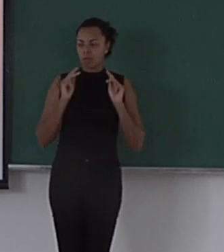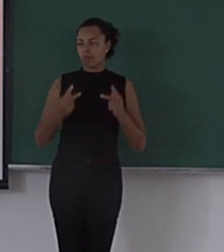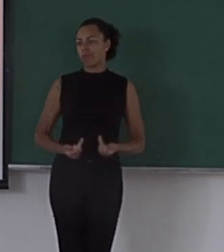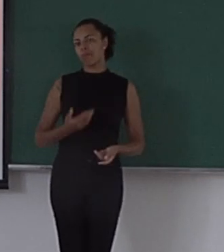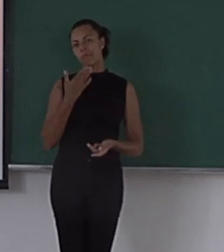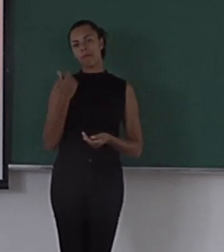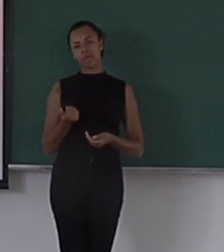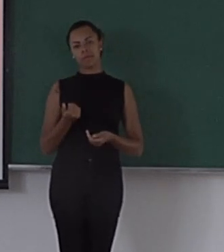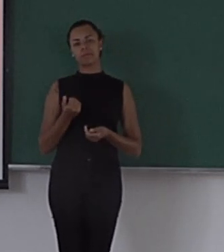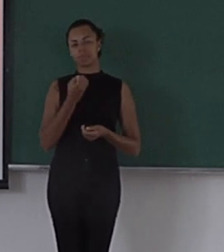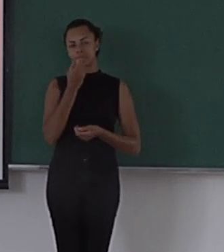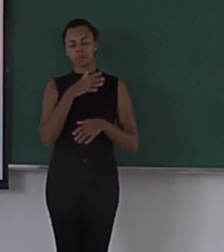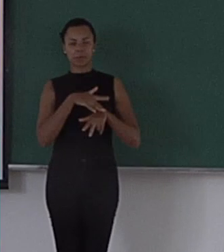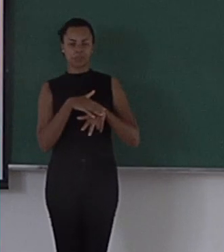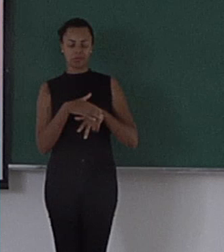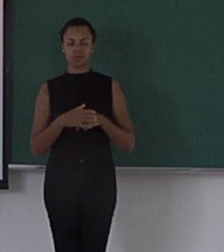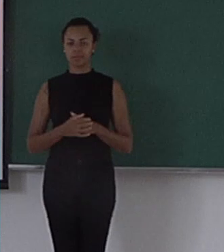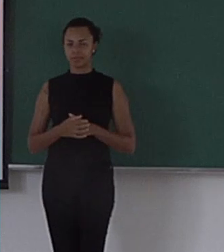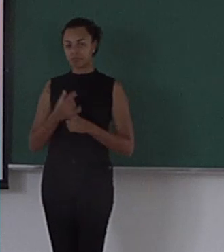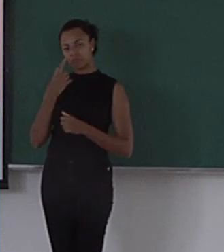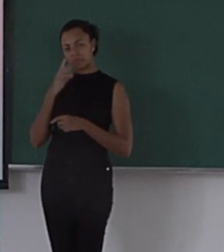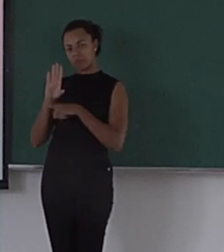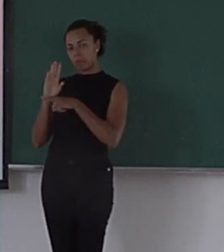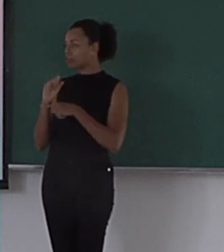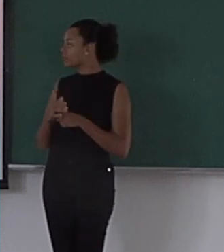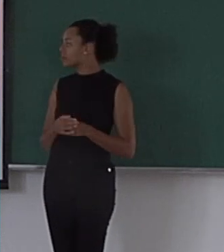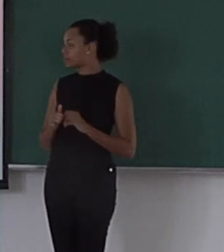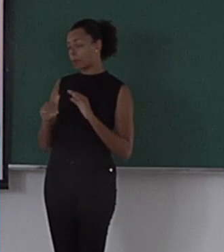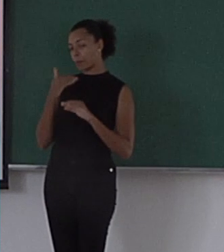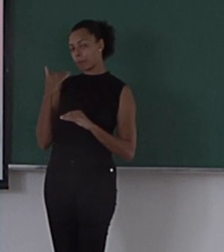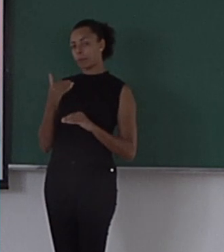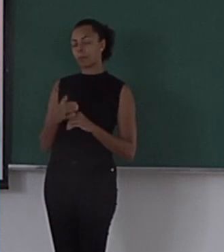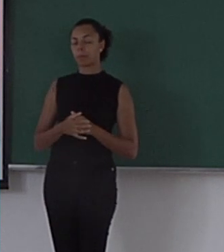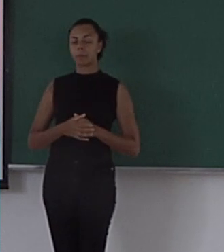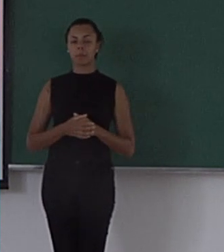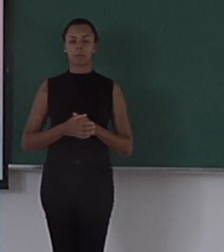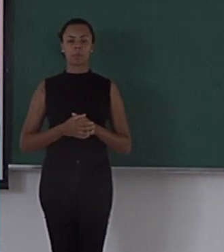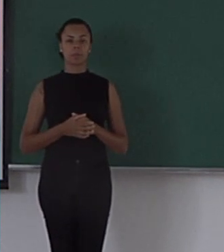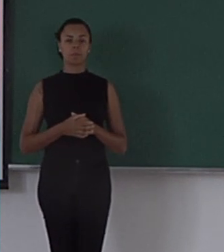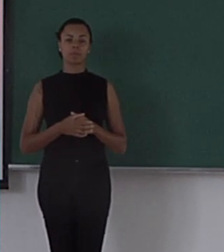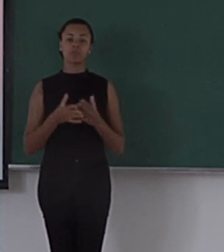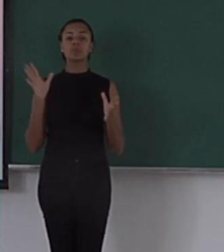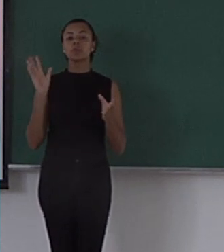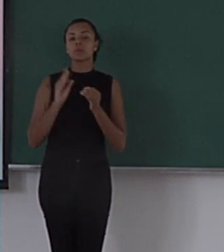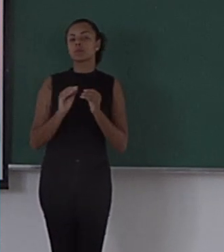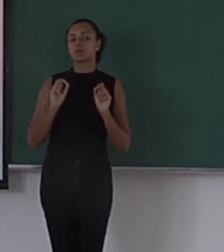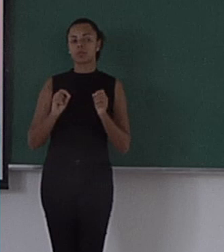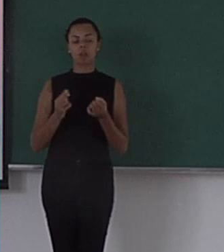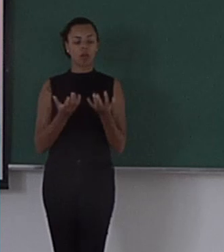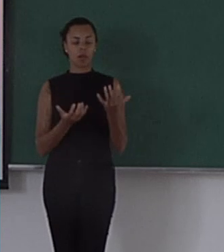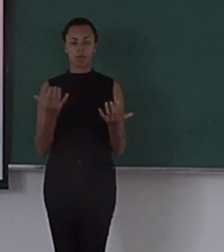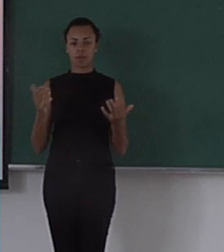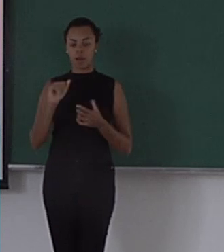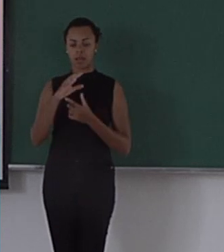para o paciente. Né? Então essas fotos são algumas que ele me cedeu. Para a gente resumir, as queimaduras